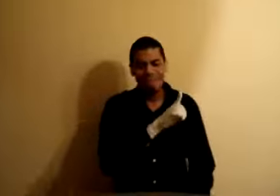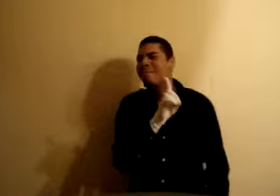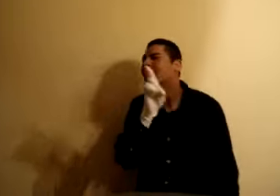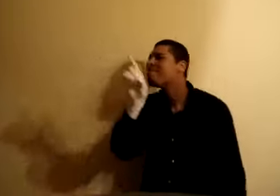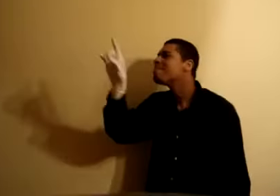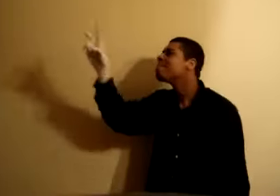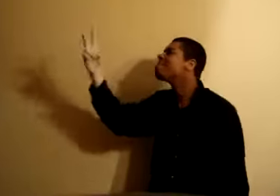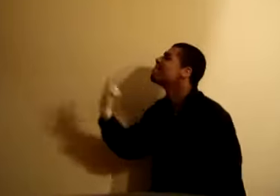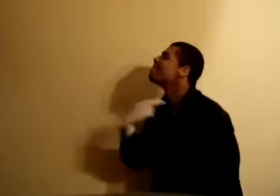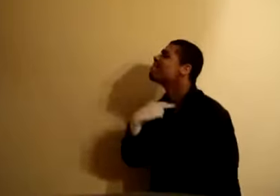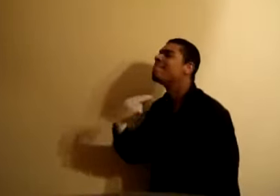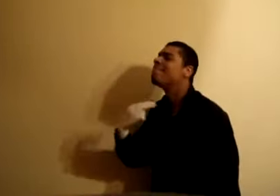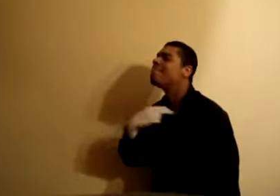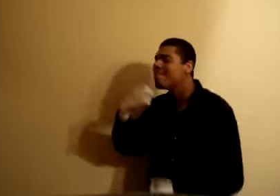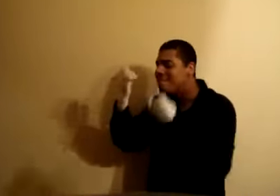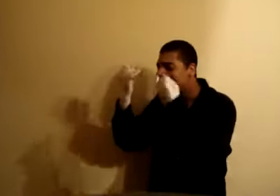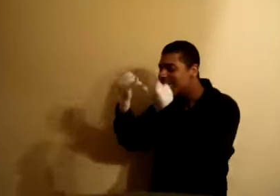como explicar.